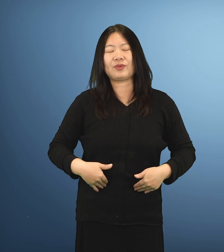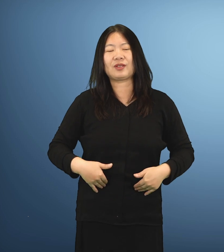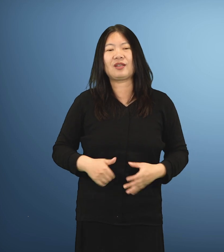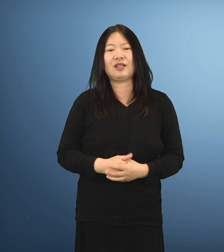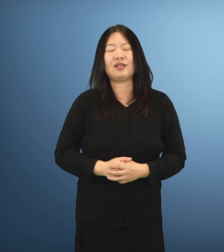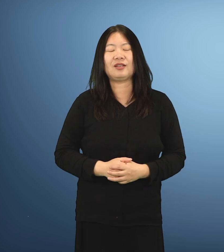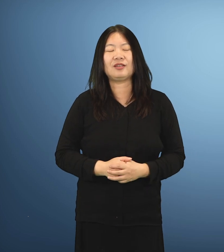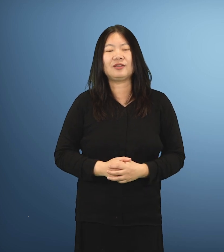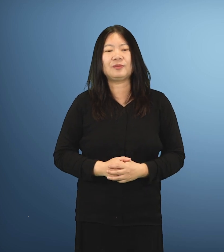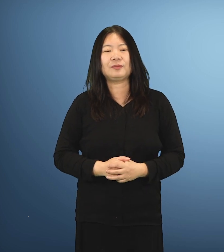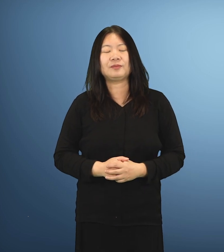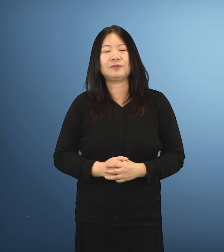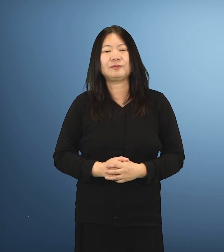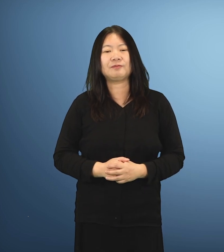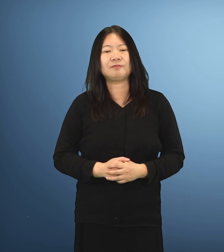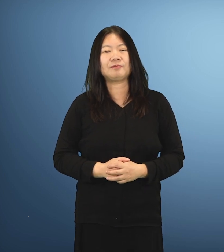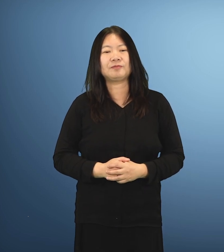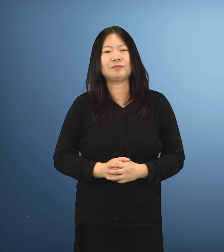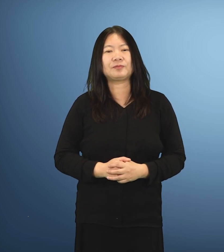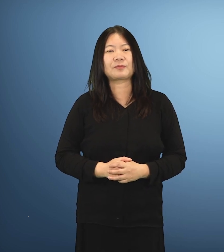사랑하는 성도 여러분,